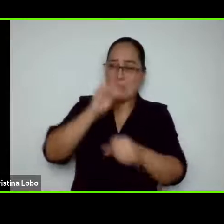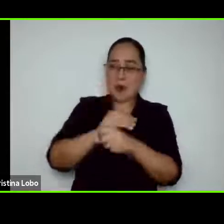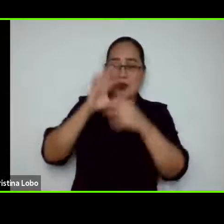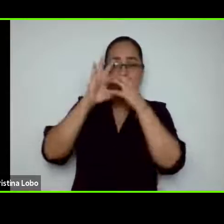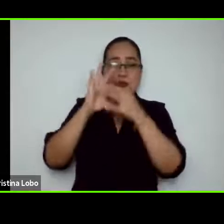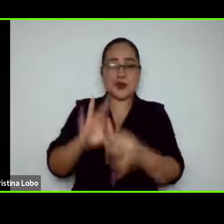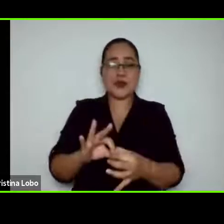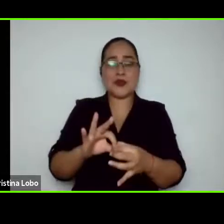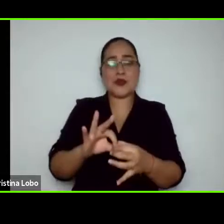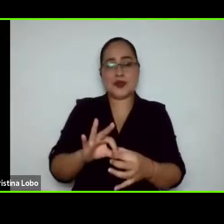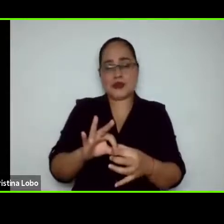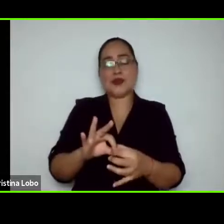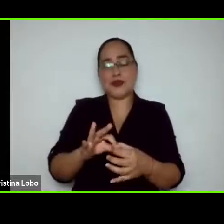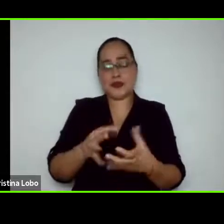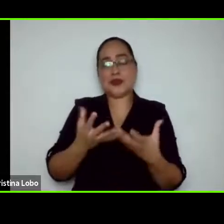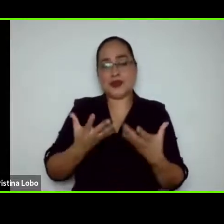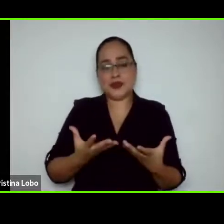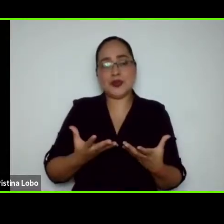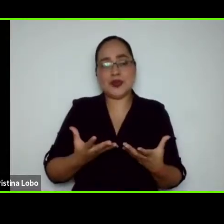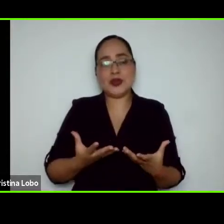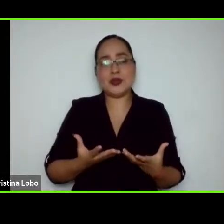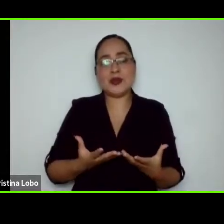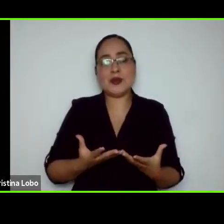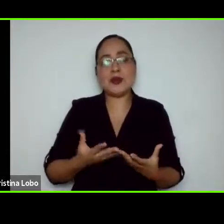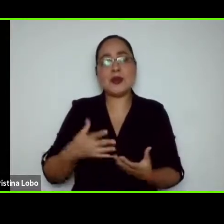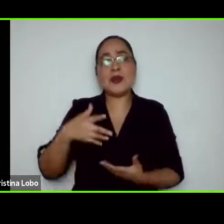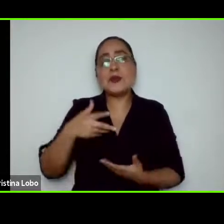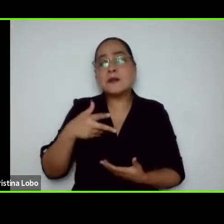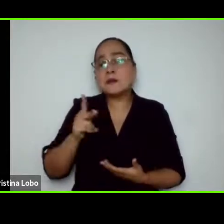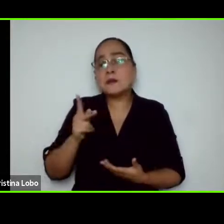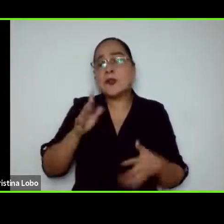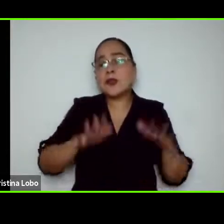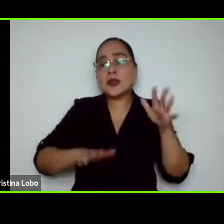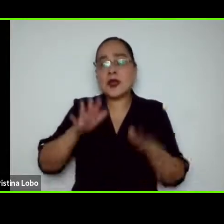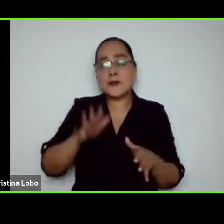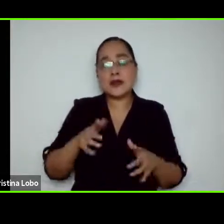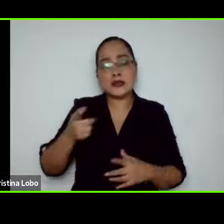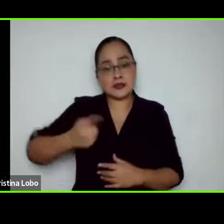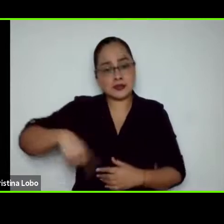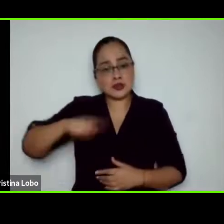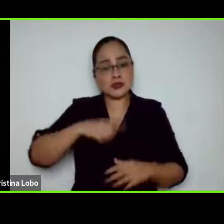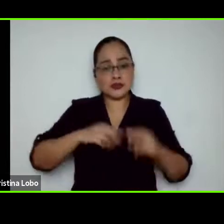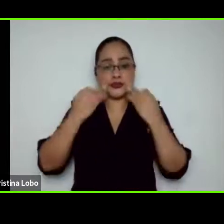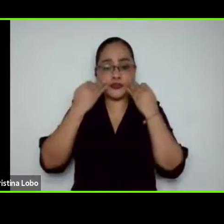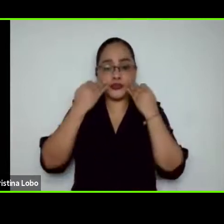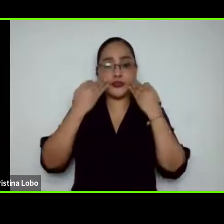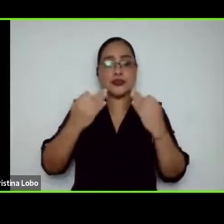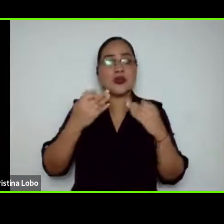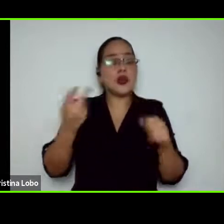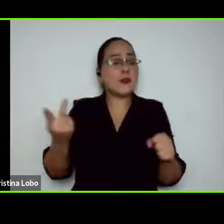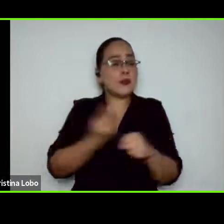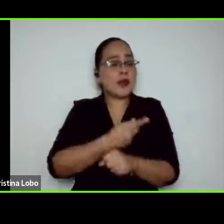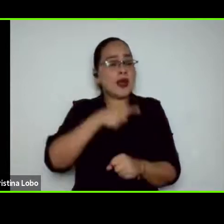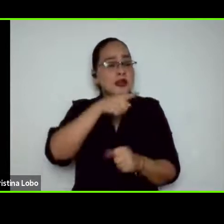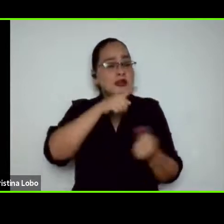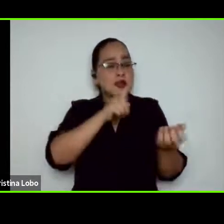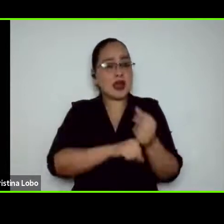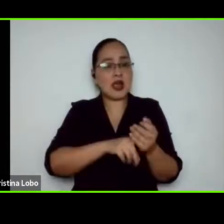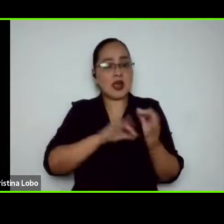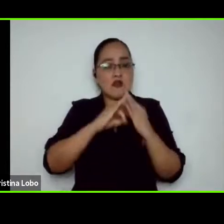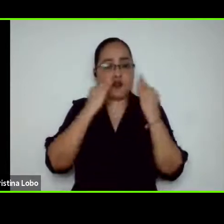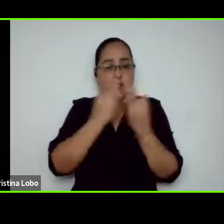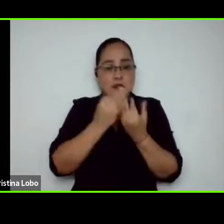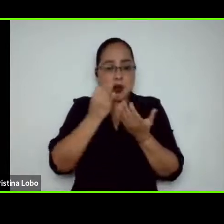de manera conjunta, ¿no? Y muchas veces vemos las consecuencias de esta interpretación holística, por decirlo de un